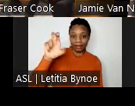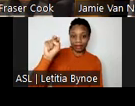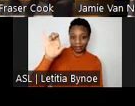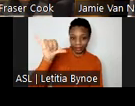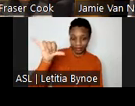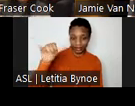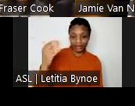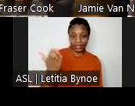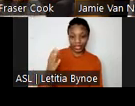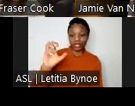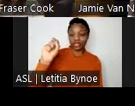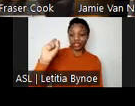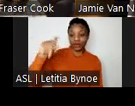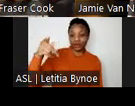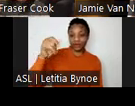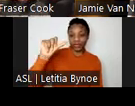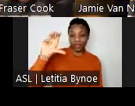Cook aquí